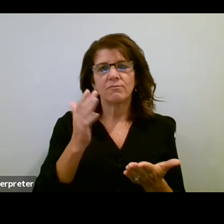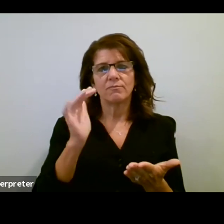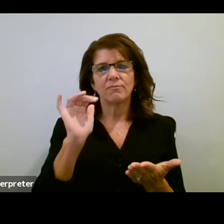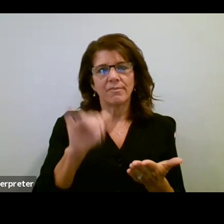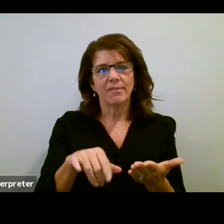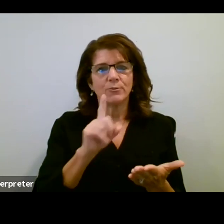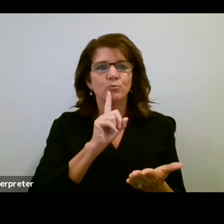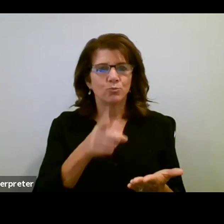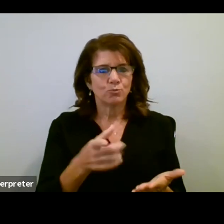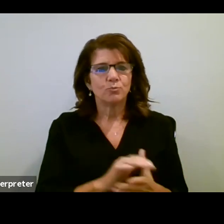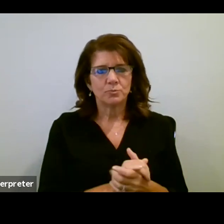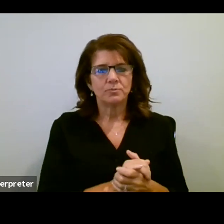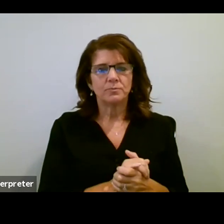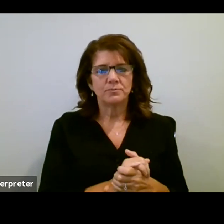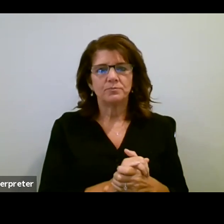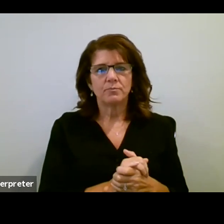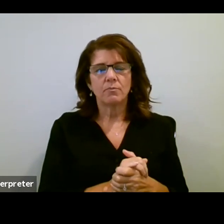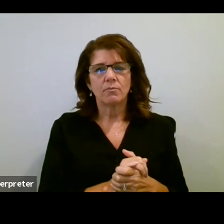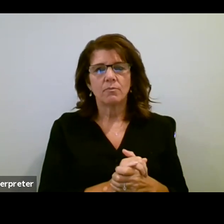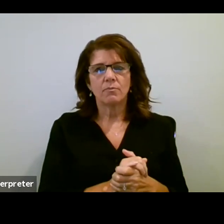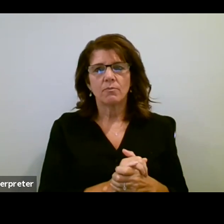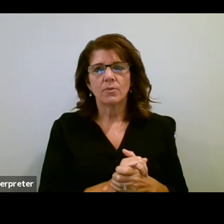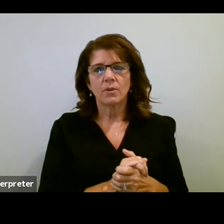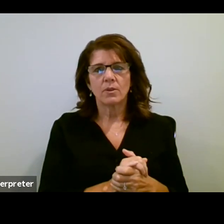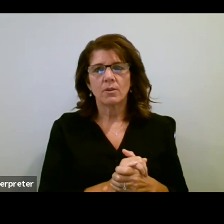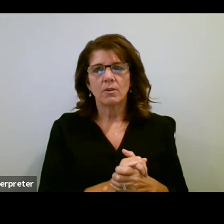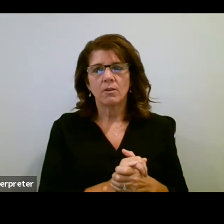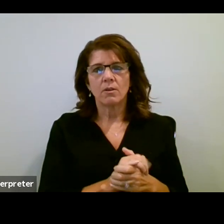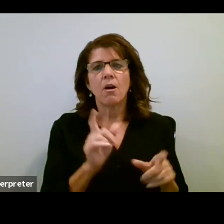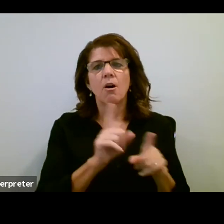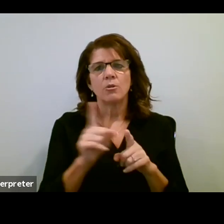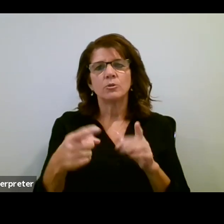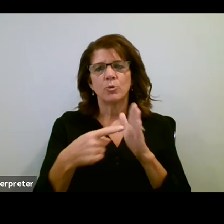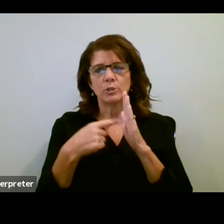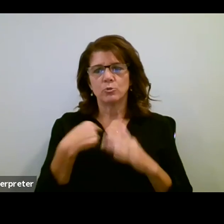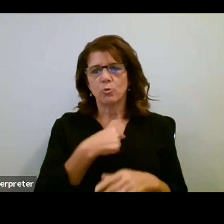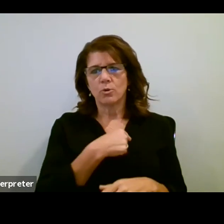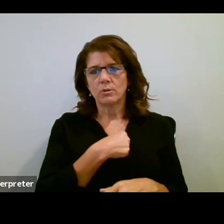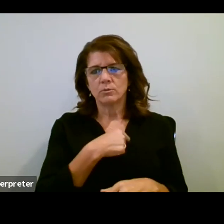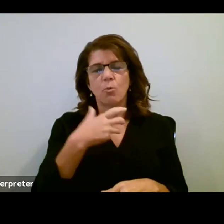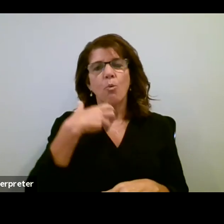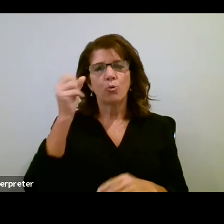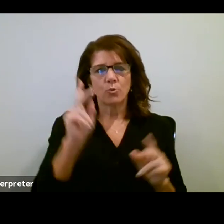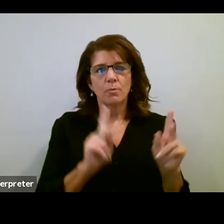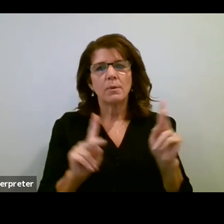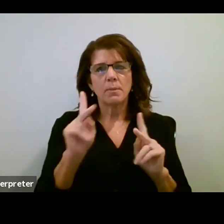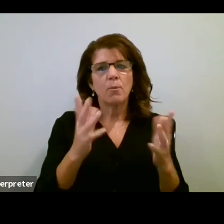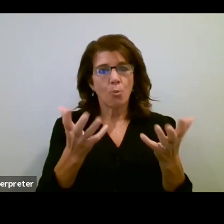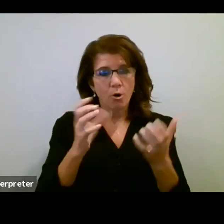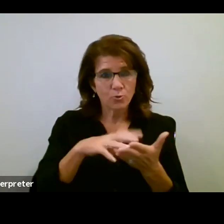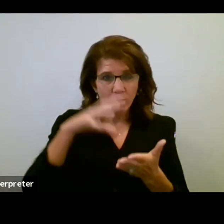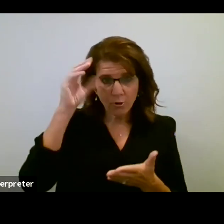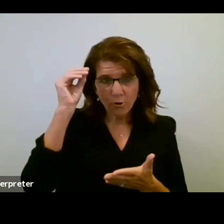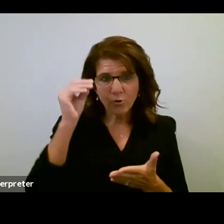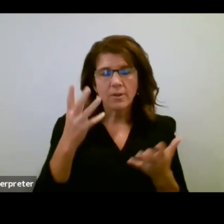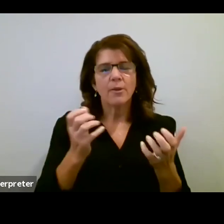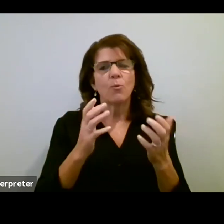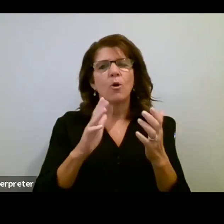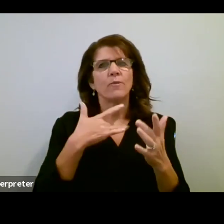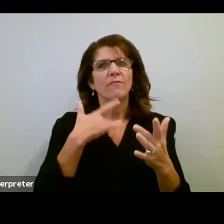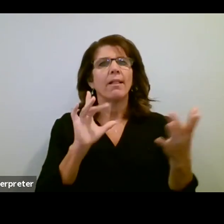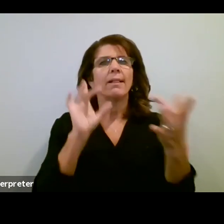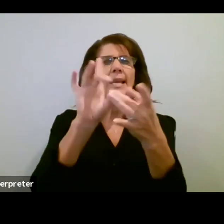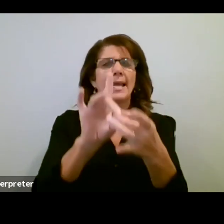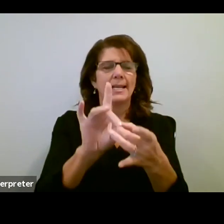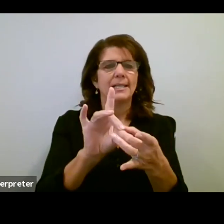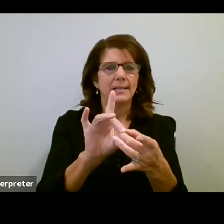nos mostró que las personas mayores sí quieren aprender y estar conectadas. De acuerdo a una encuesta realizada en Chile por el